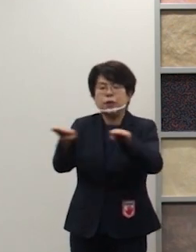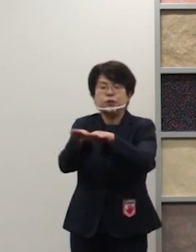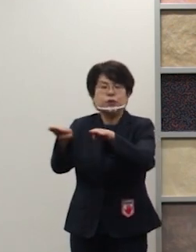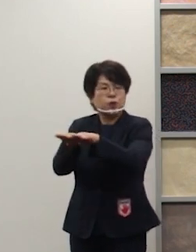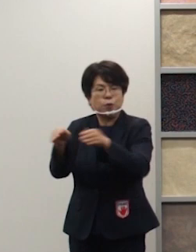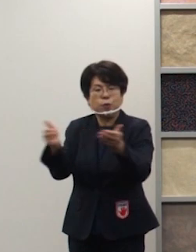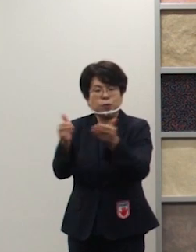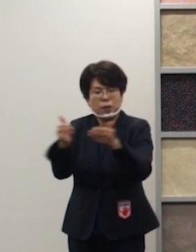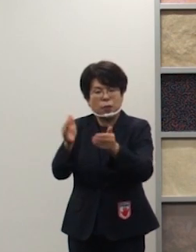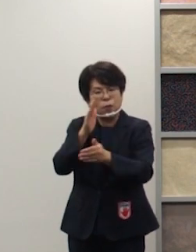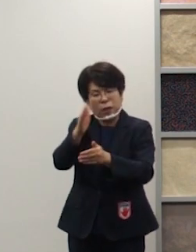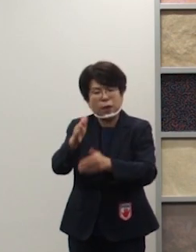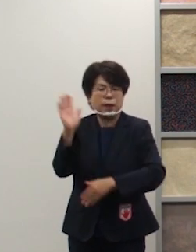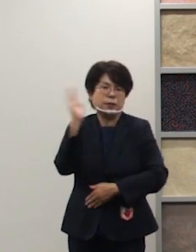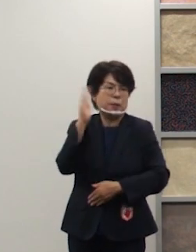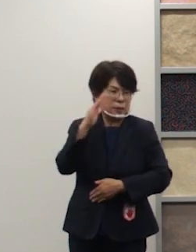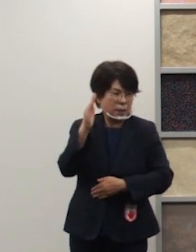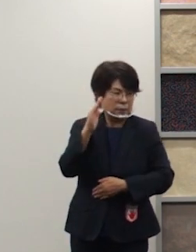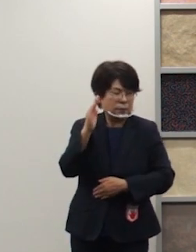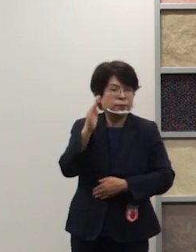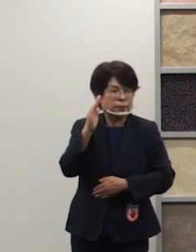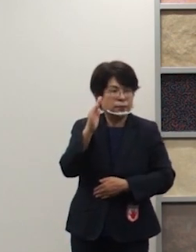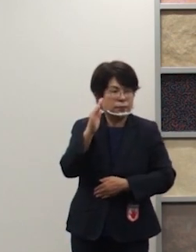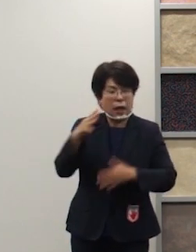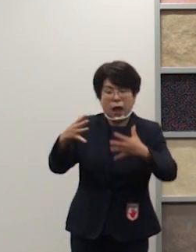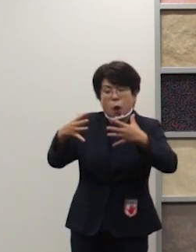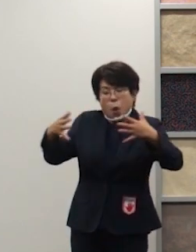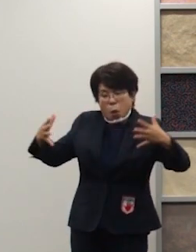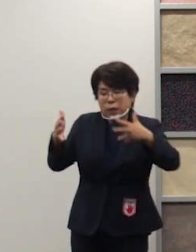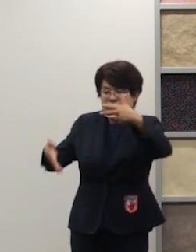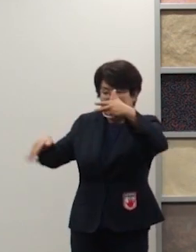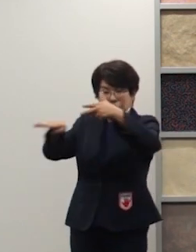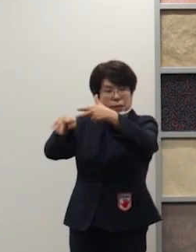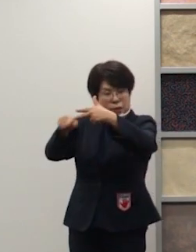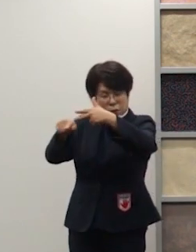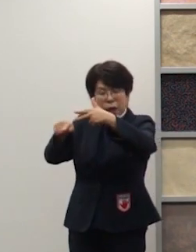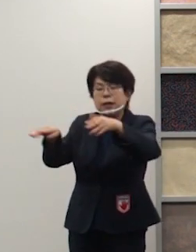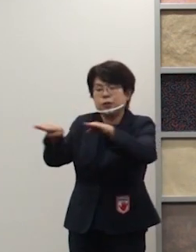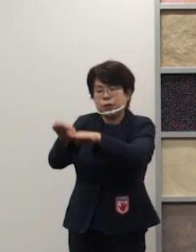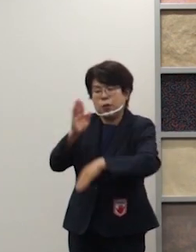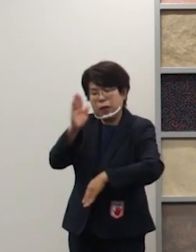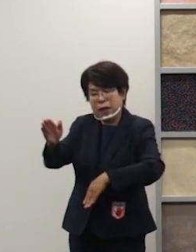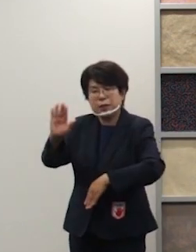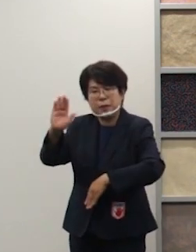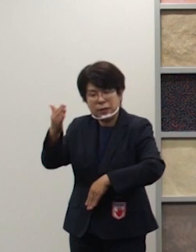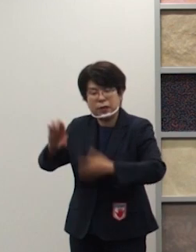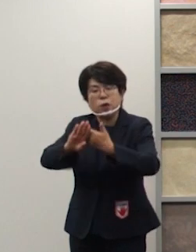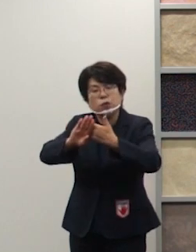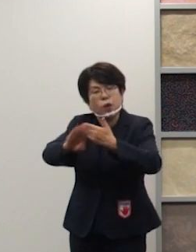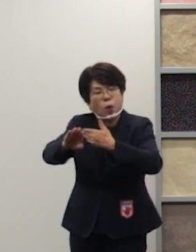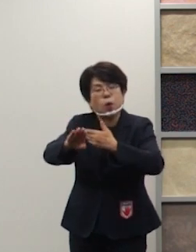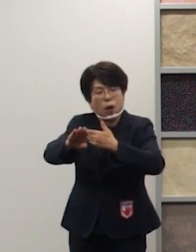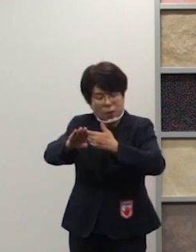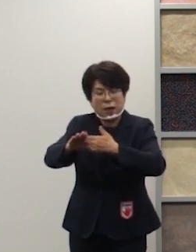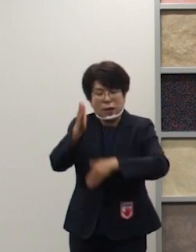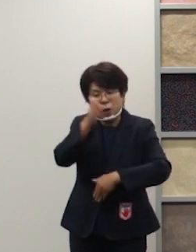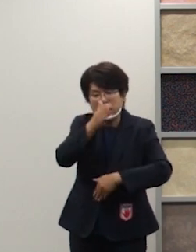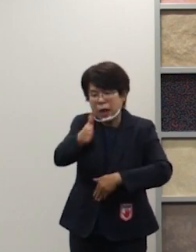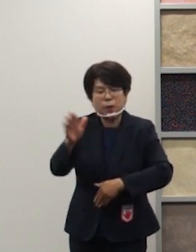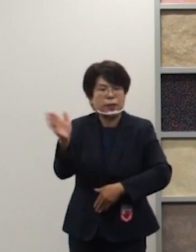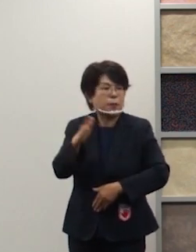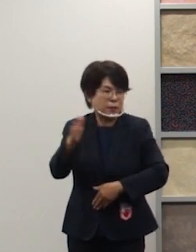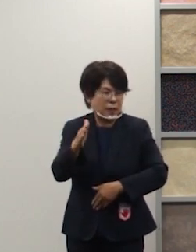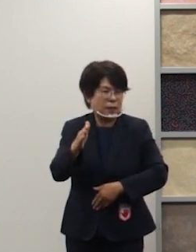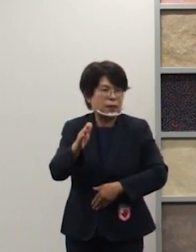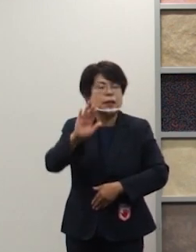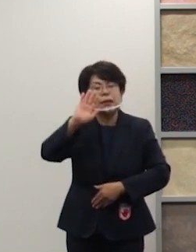ですね。一部その大きな施設とかそういうのはまた別ですけども、基本的にはその対象外というもので、その対象外のところ